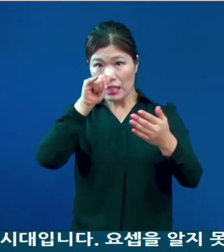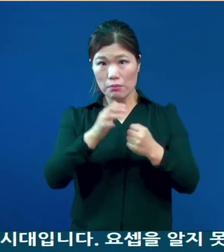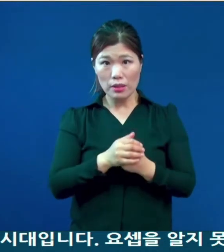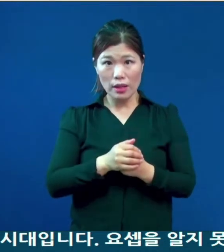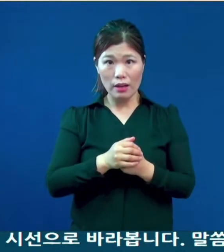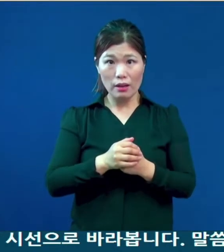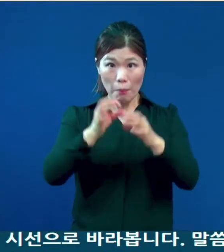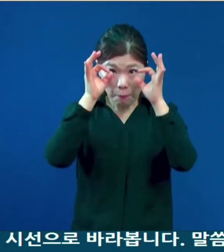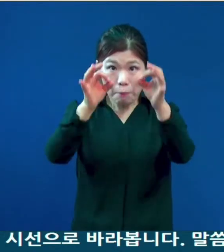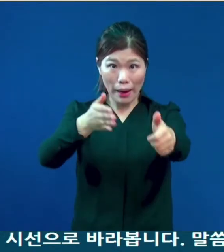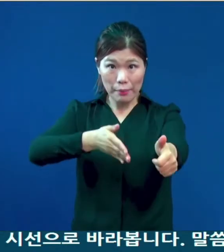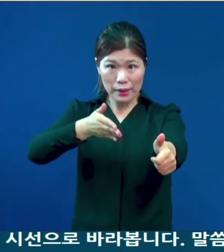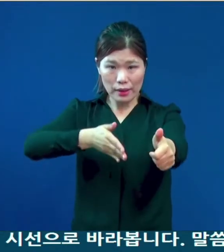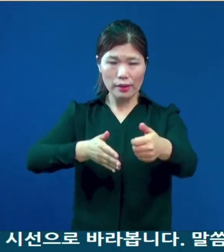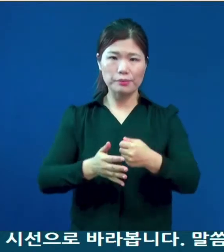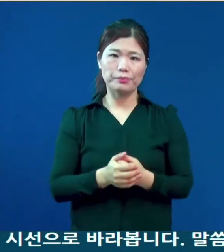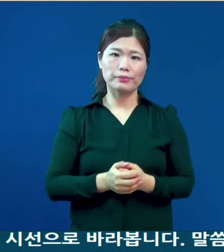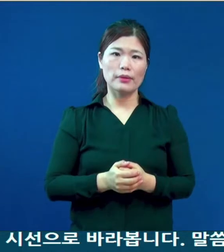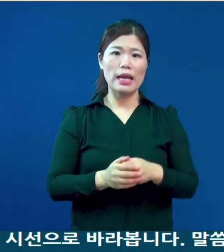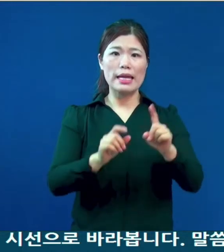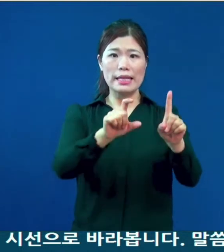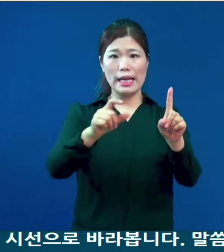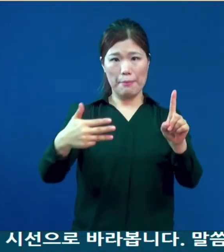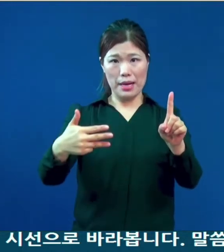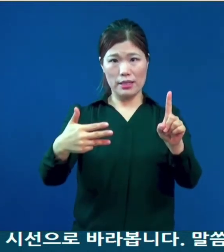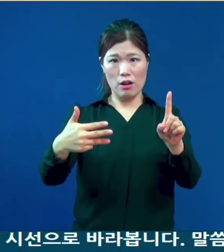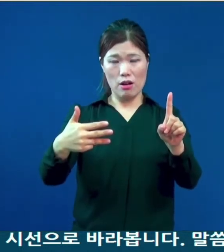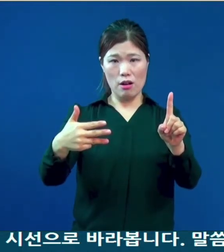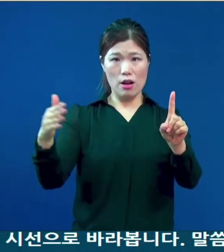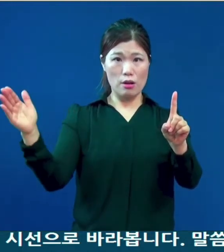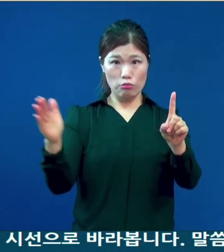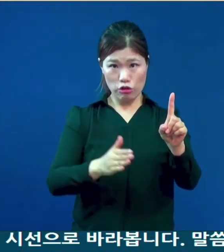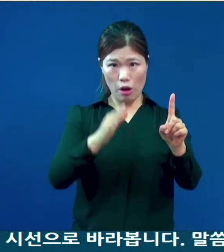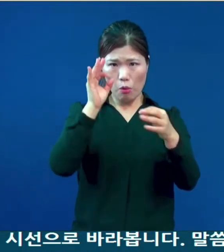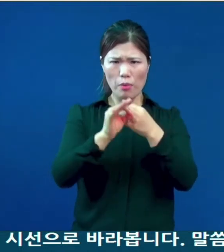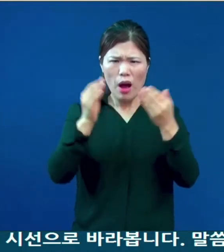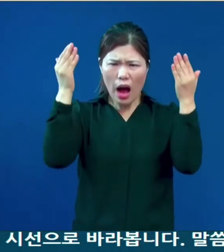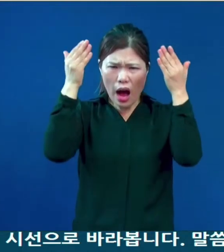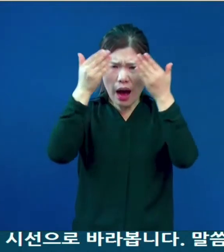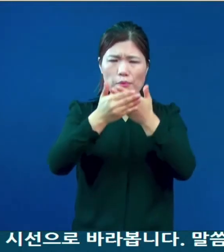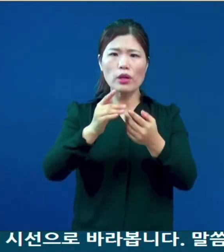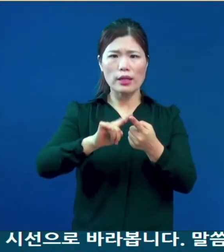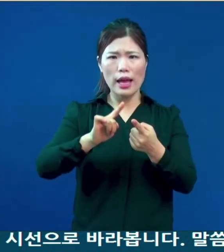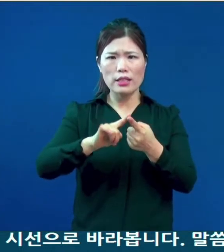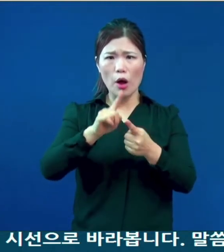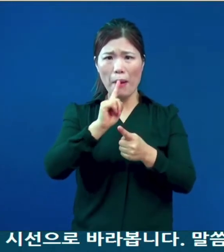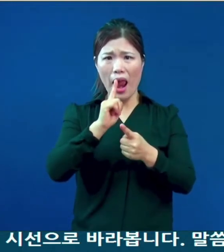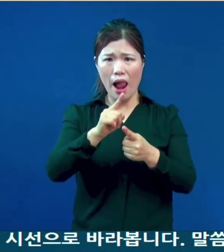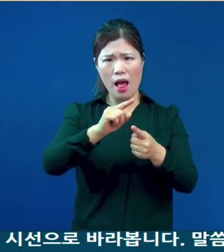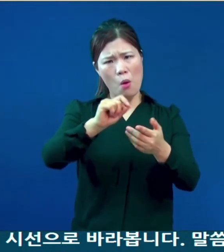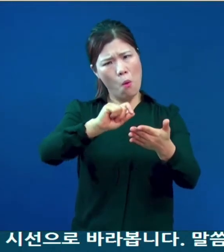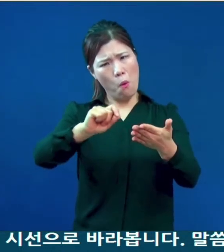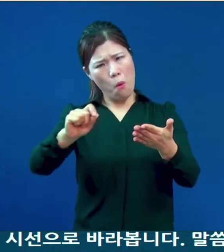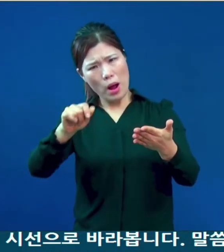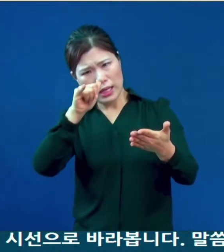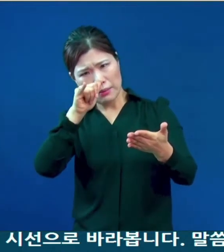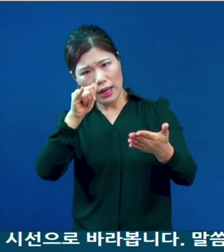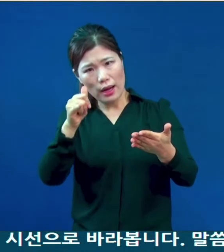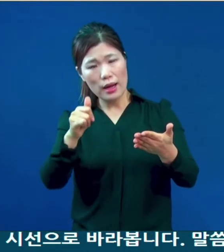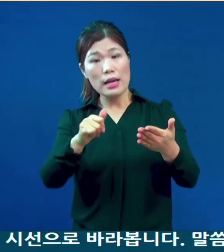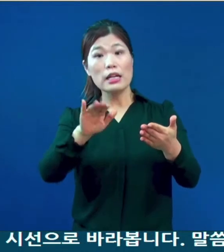보이십니까? 우리 확인하겠습니다. 8절부터 보면 쭉 암흑에 대해서 이야기를 하다가 12절